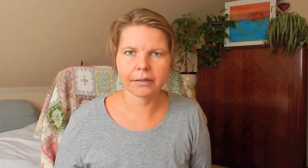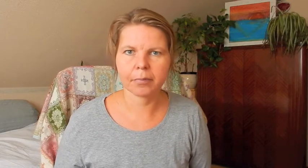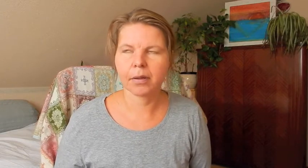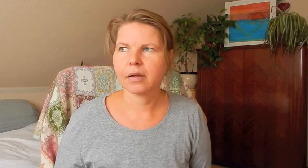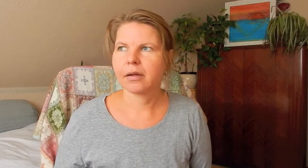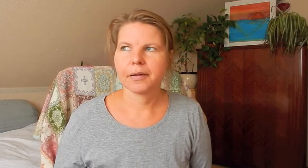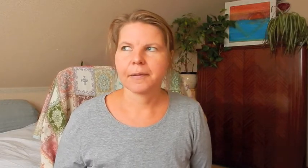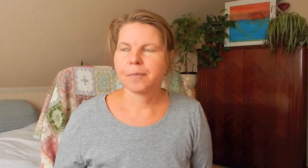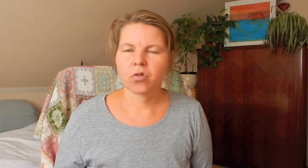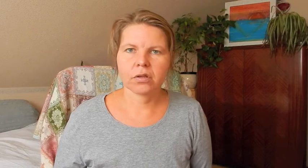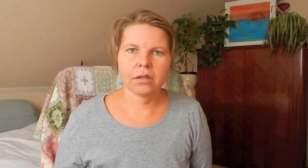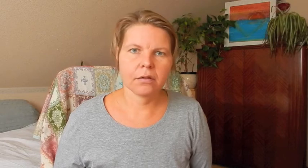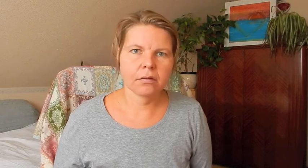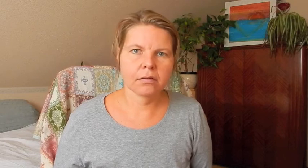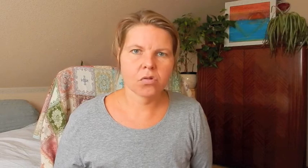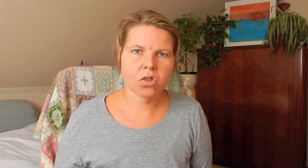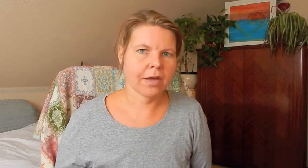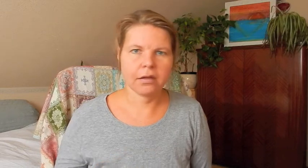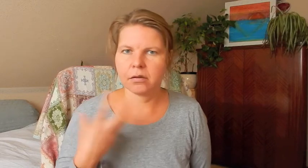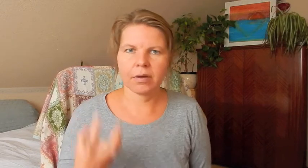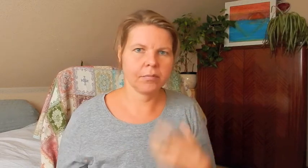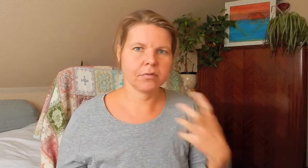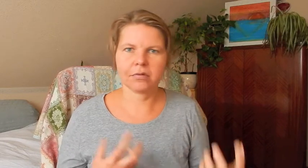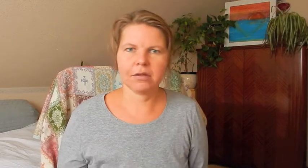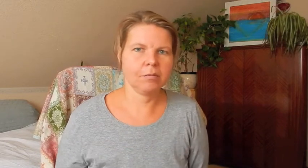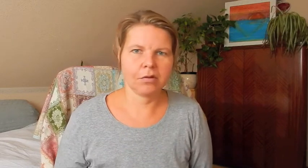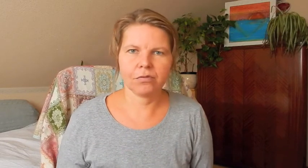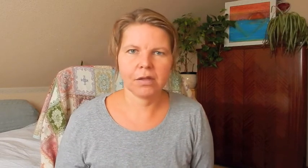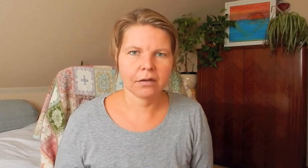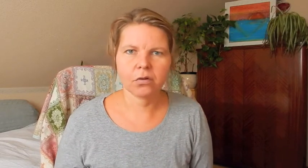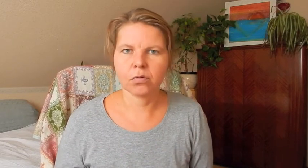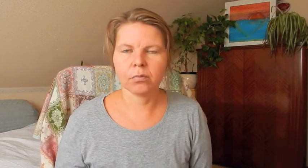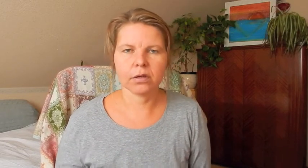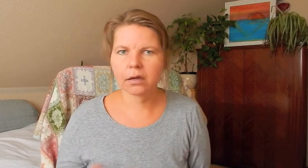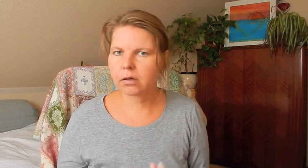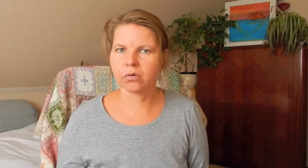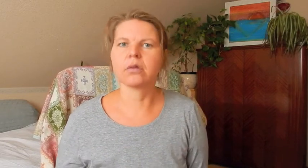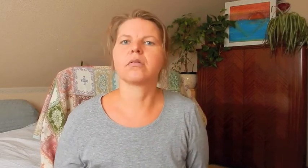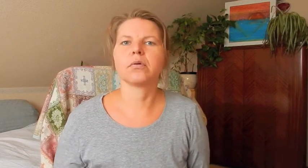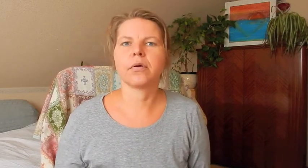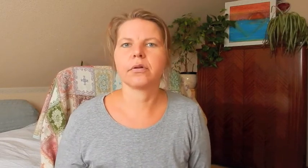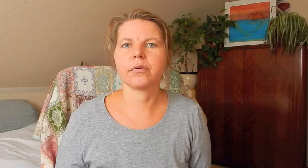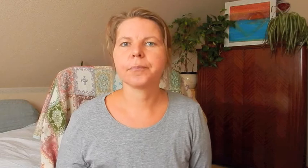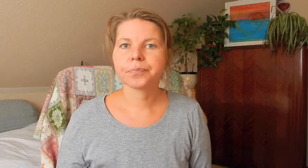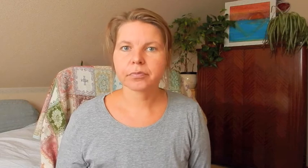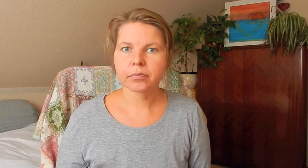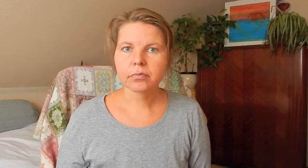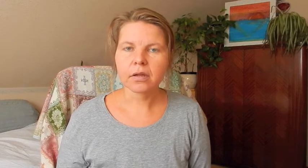habe schon jeden Stein in meinem System irgendwie angehoben und angeguckt, so. Und da